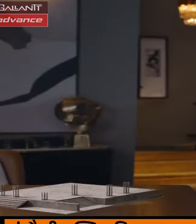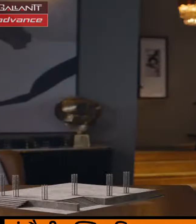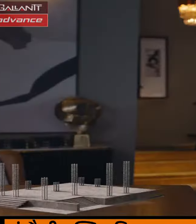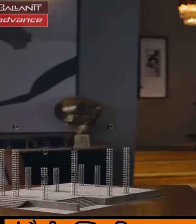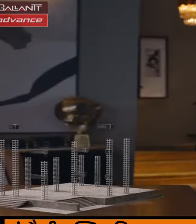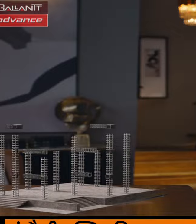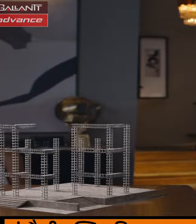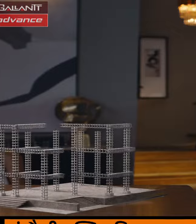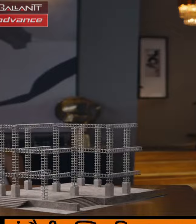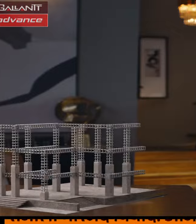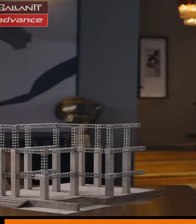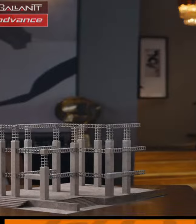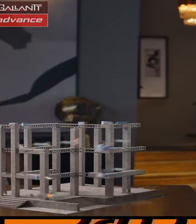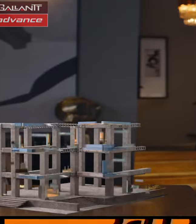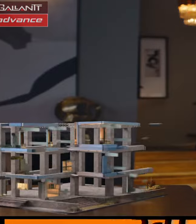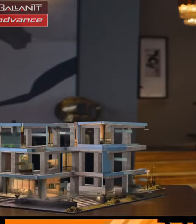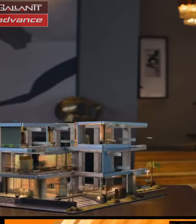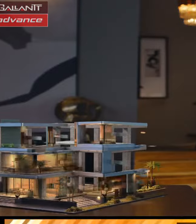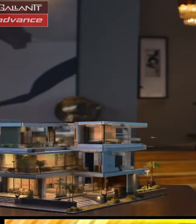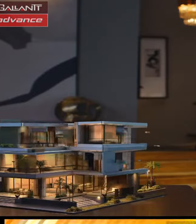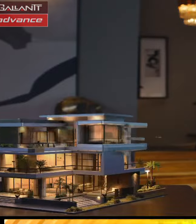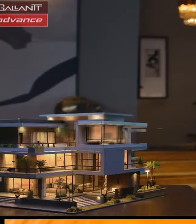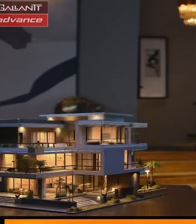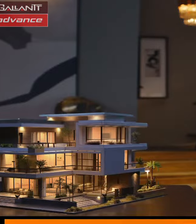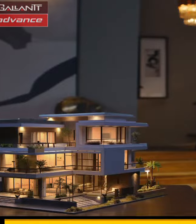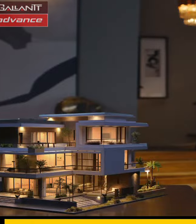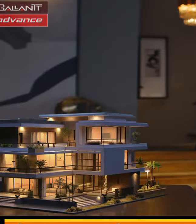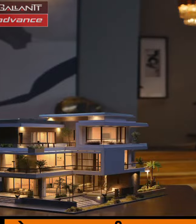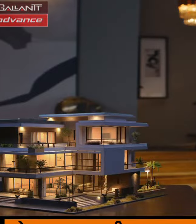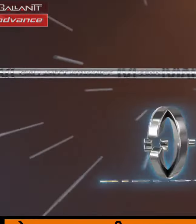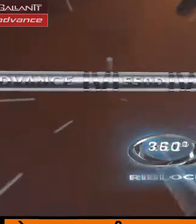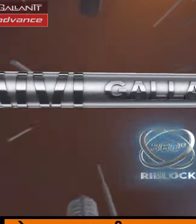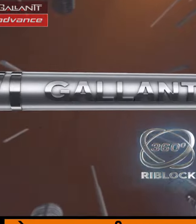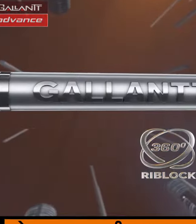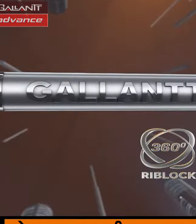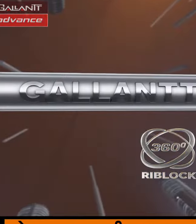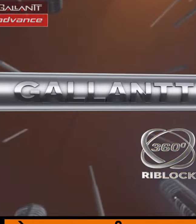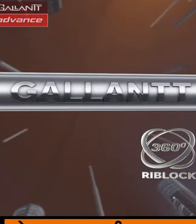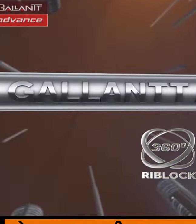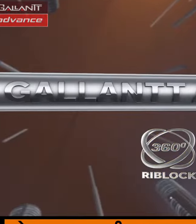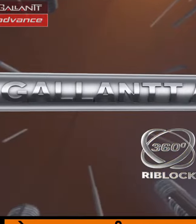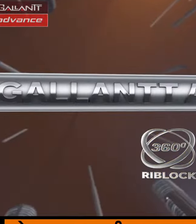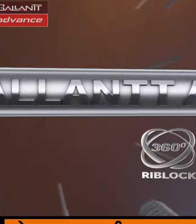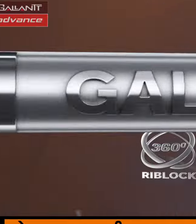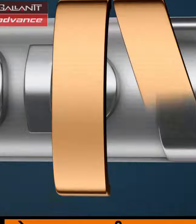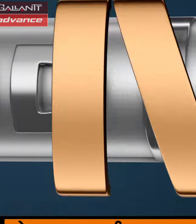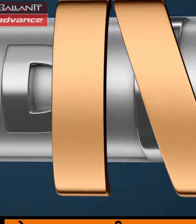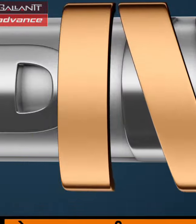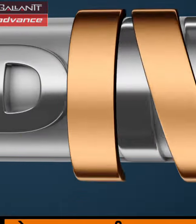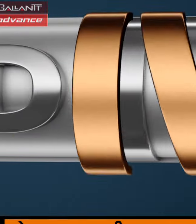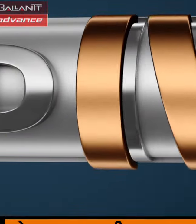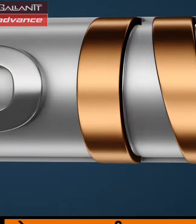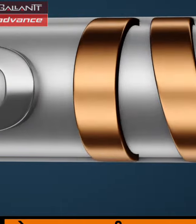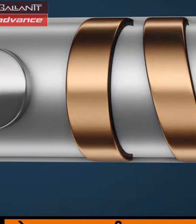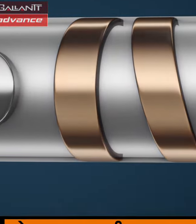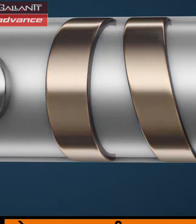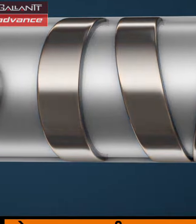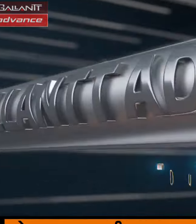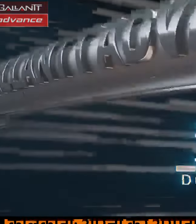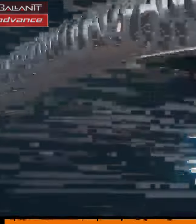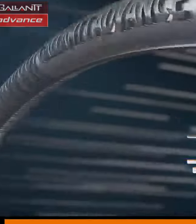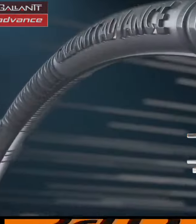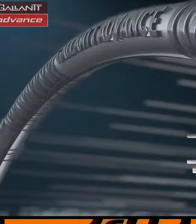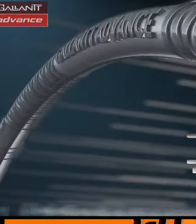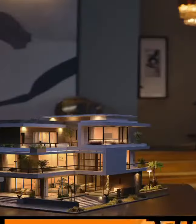MDH. बात जब पीढ़ियों के लिए बनने वाले घर की हो तो जिम्मेदारी बड़ी हो जाती है। गैलेंट समझता है ये जिम्मेदारी। अब डबल एम रिब्स के साथ गैलेंट